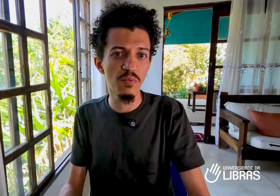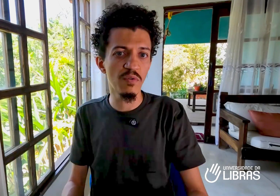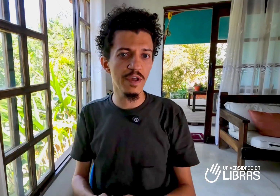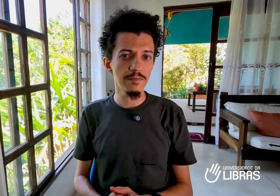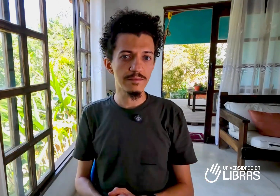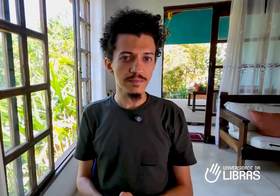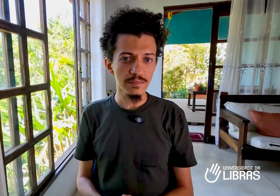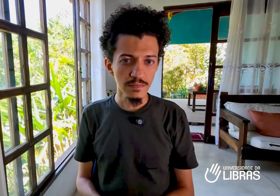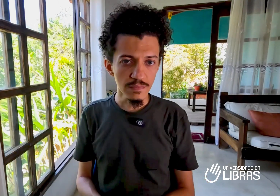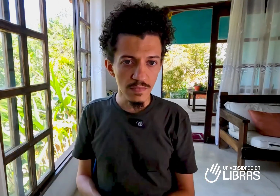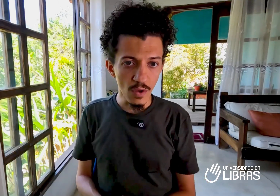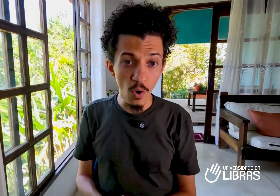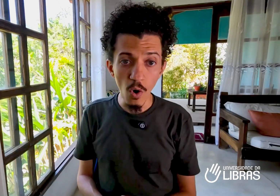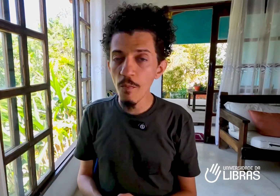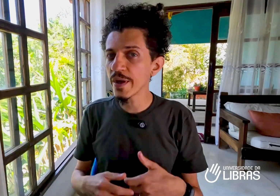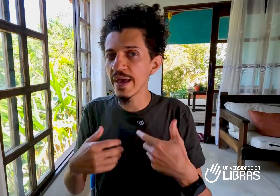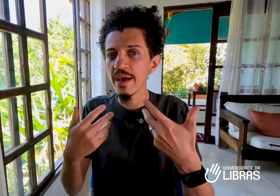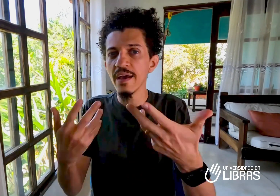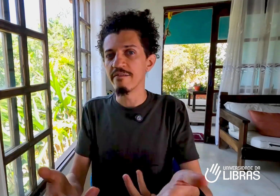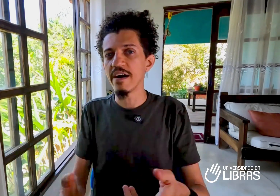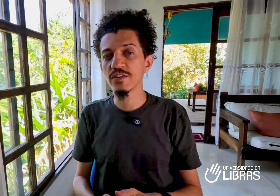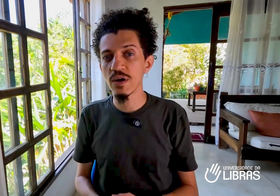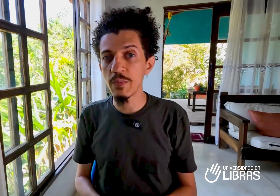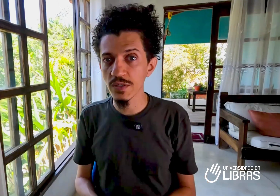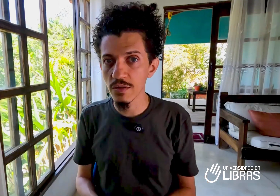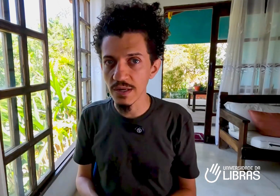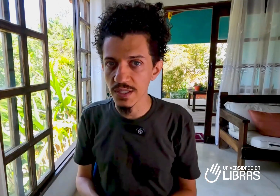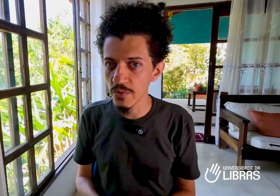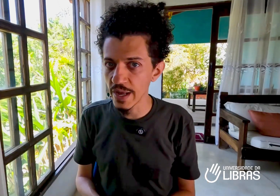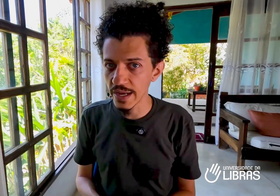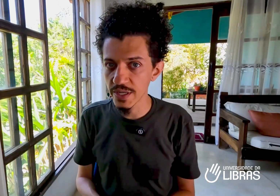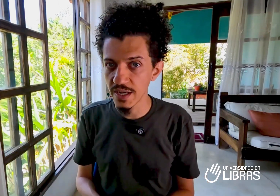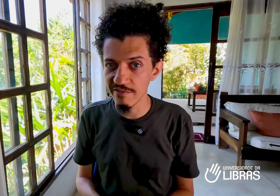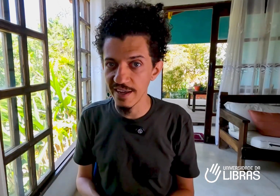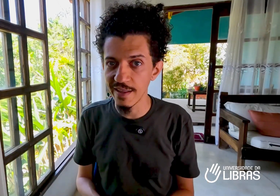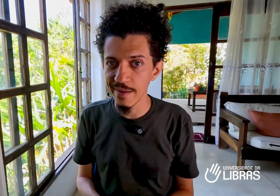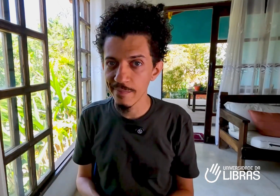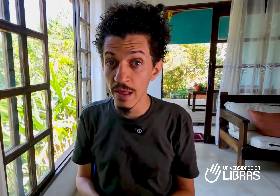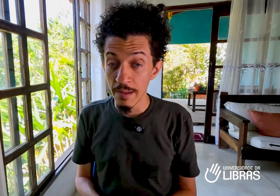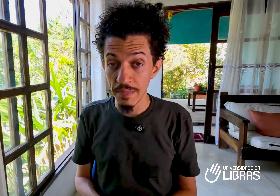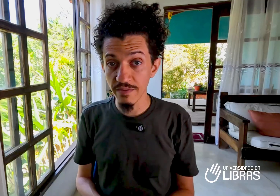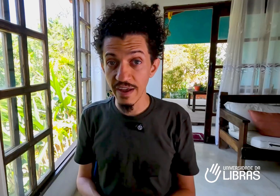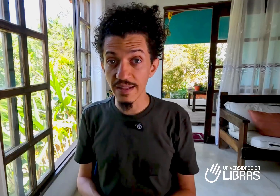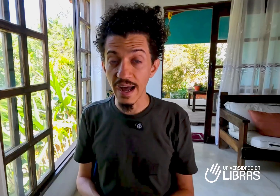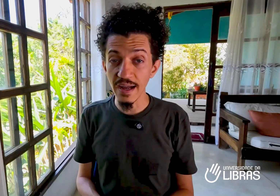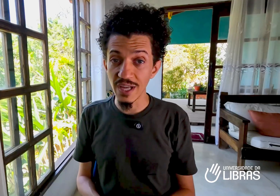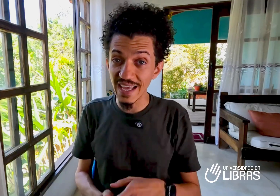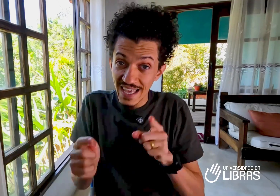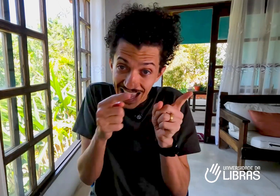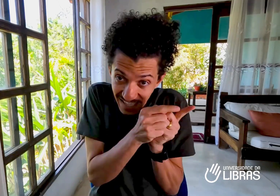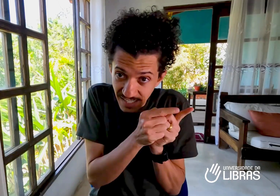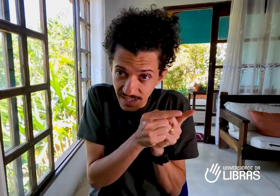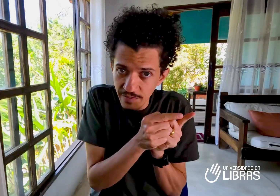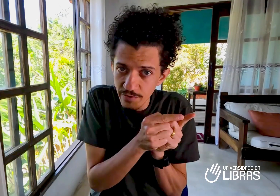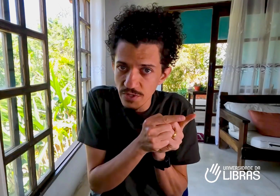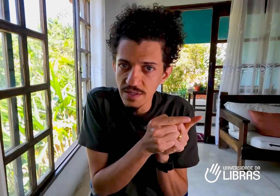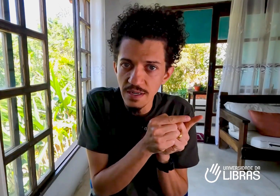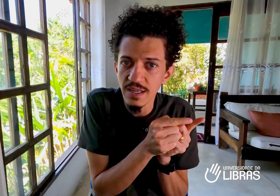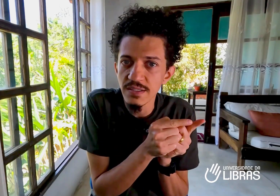locomover. Ou porque vai fazer uma pós-graduação e acha que lá vai ter. Mas a verdade é que esse nível de